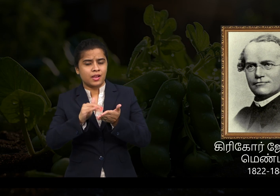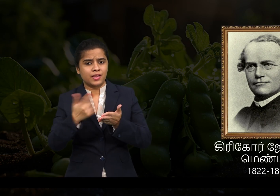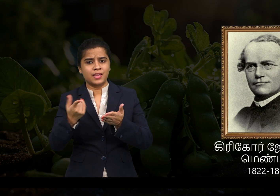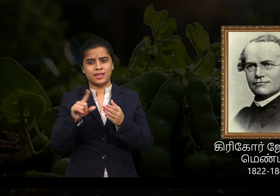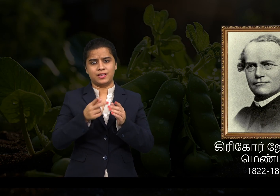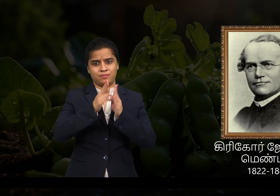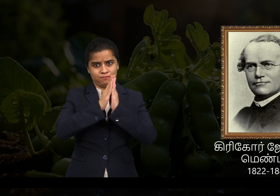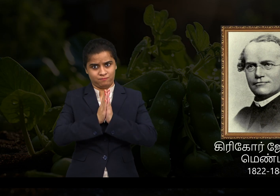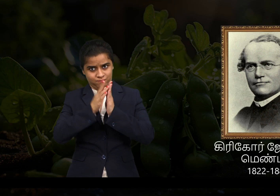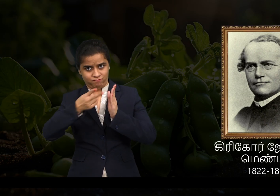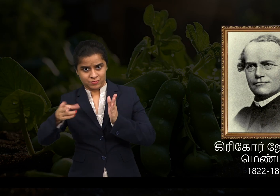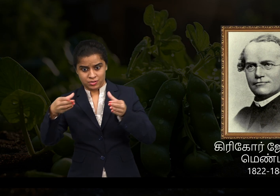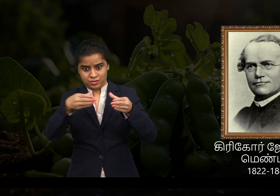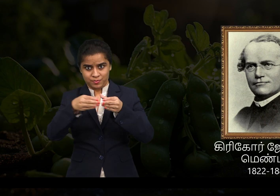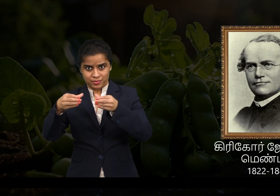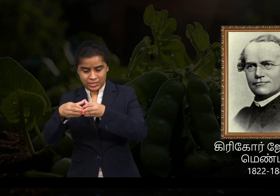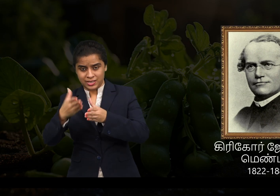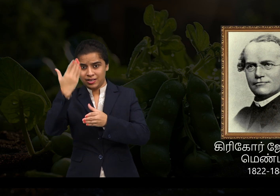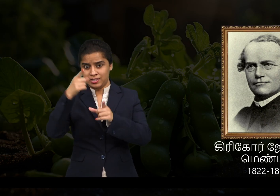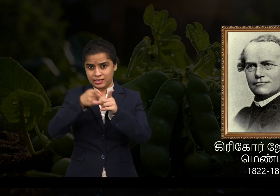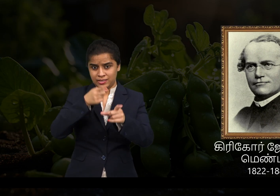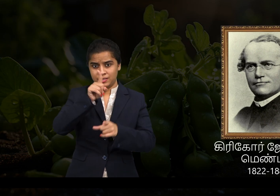1854 மடாலயத்திற்கு திரும்பினார்.